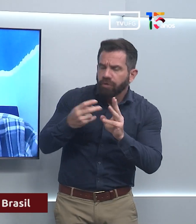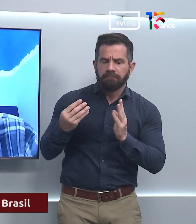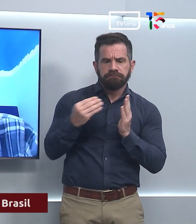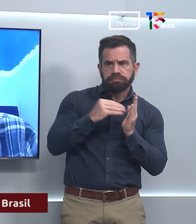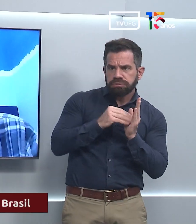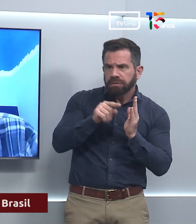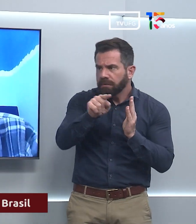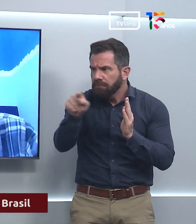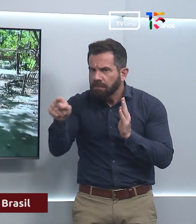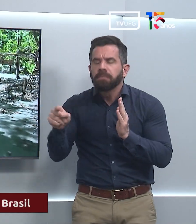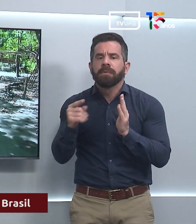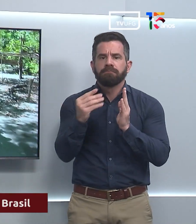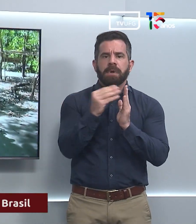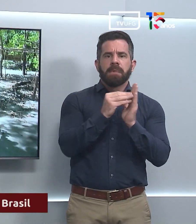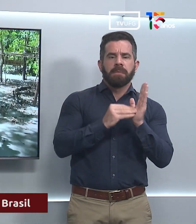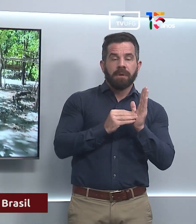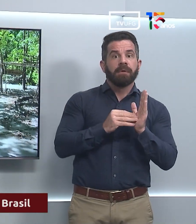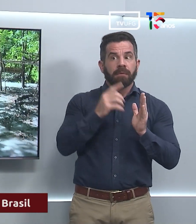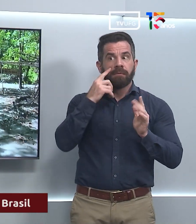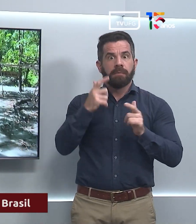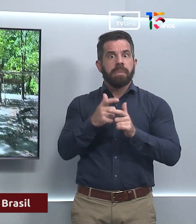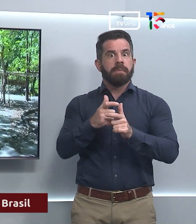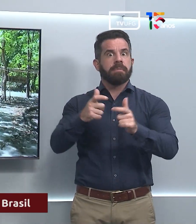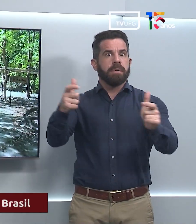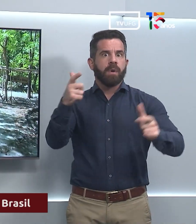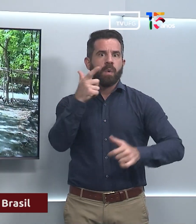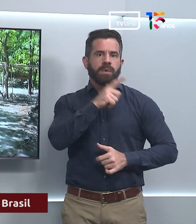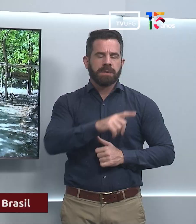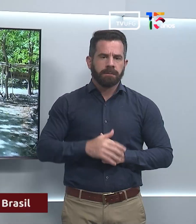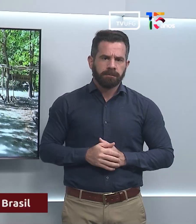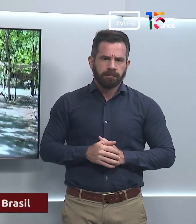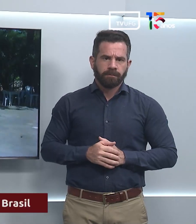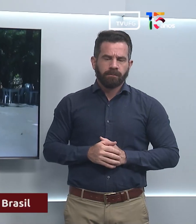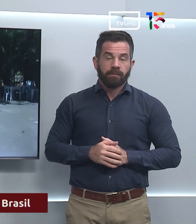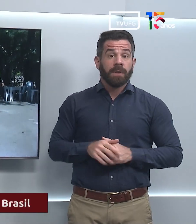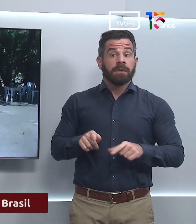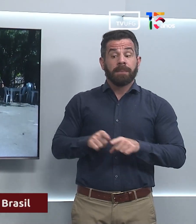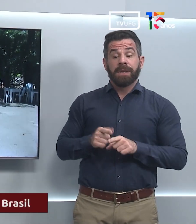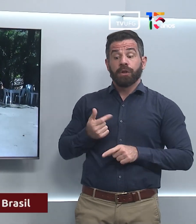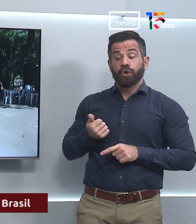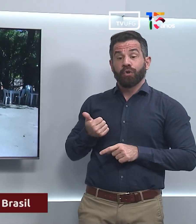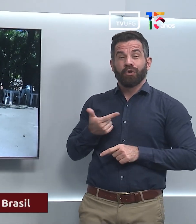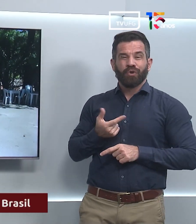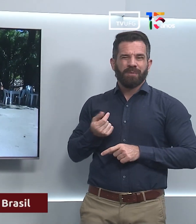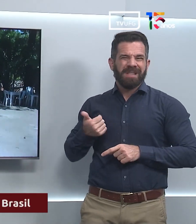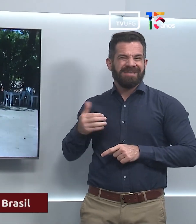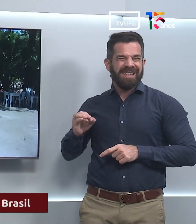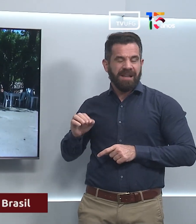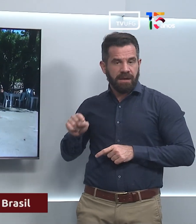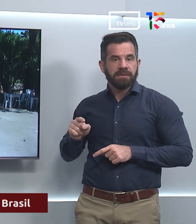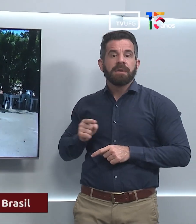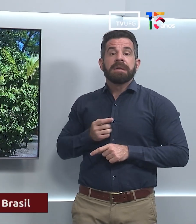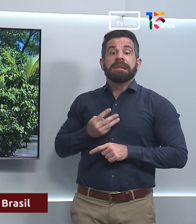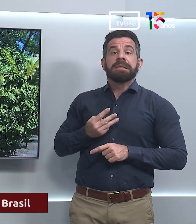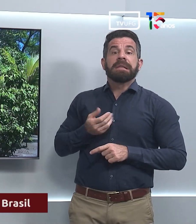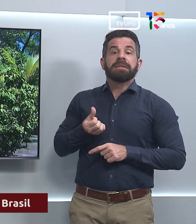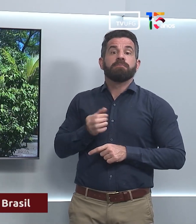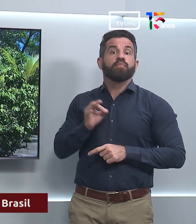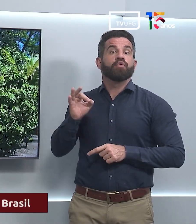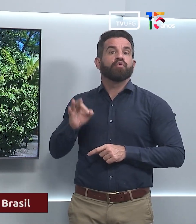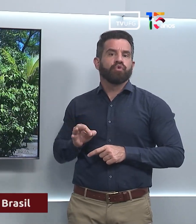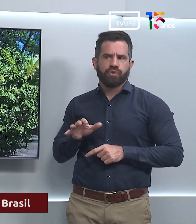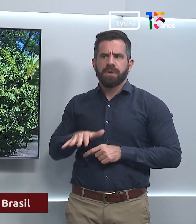número cresceu tanto. O estudo também mostra que em 2010, 36% dos indígenas